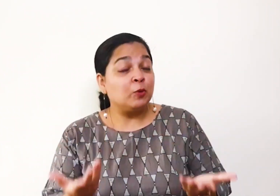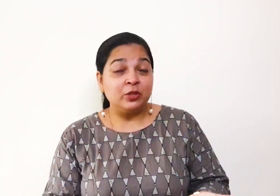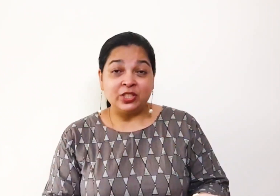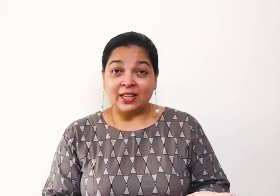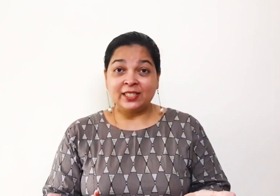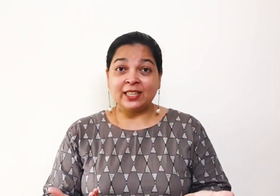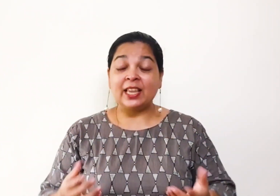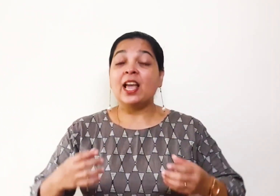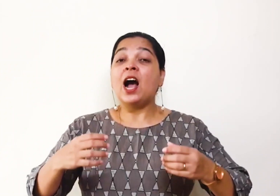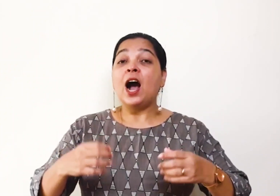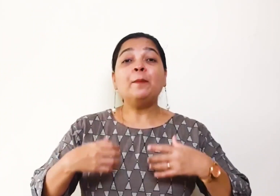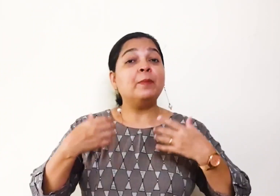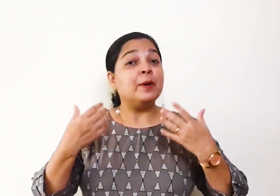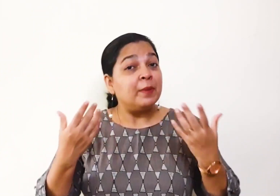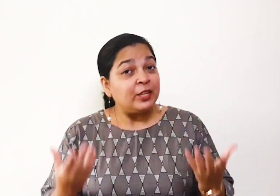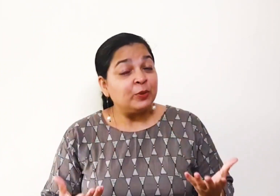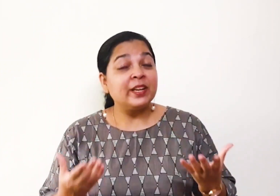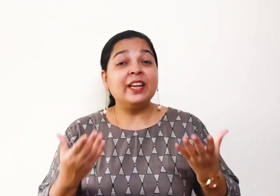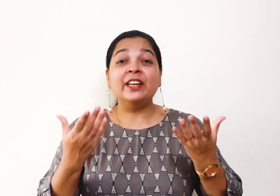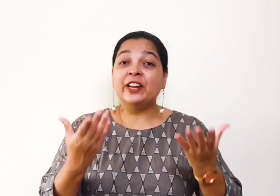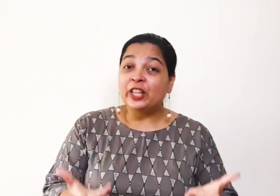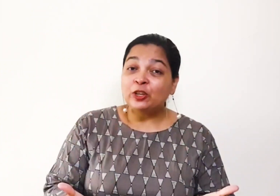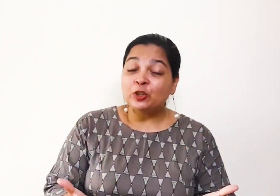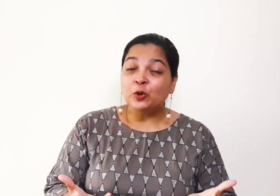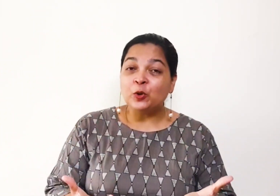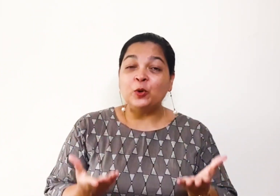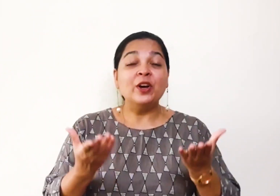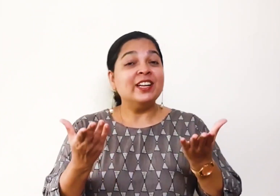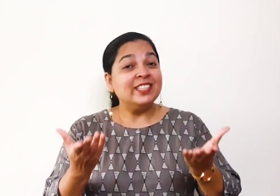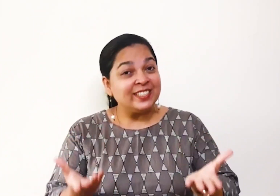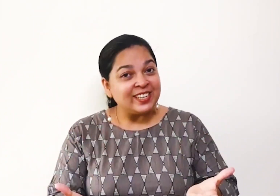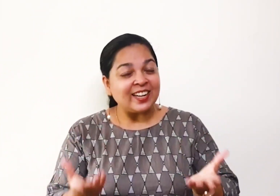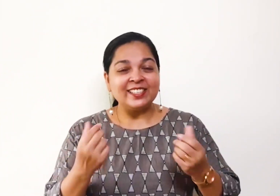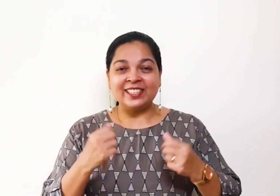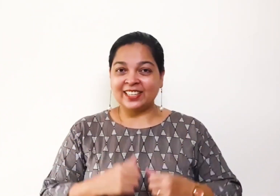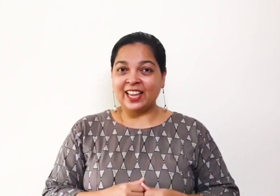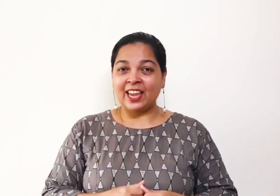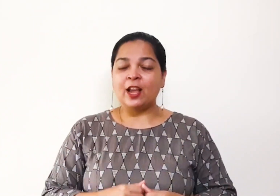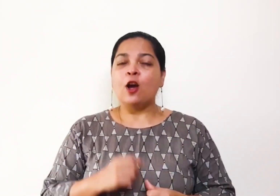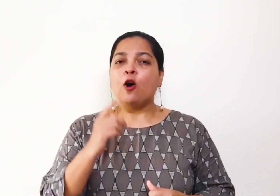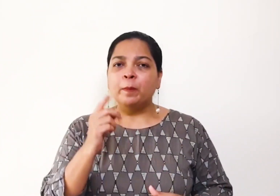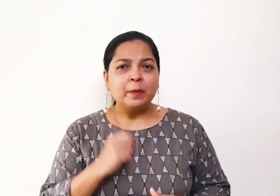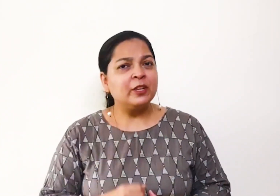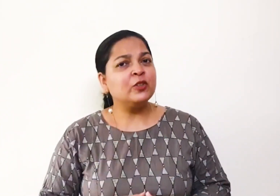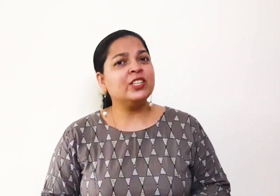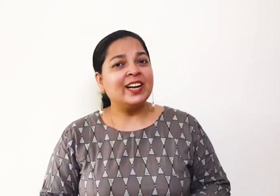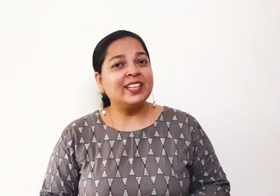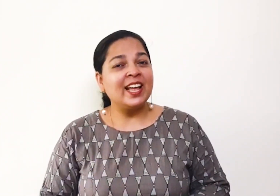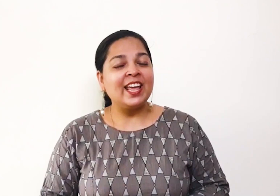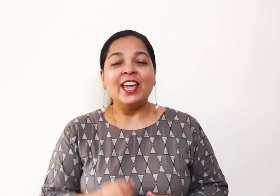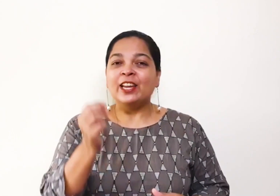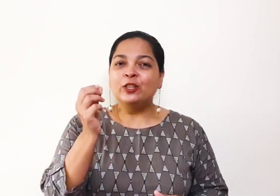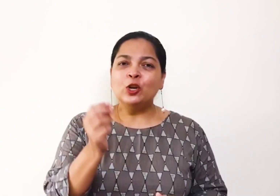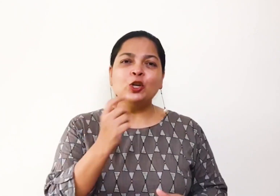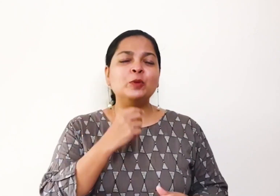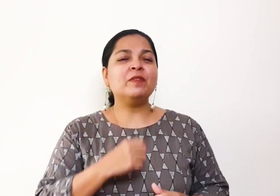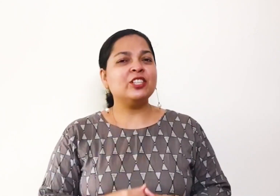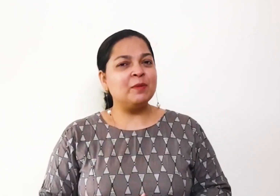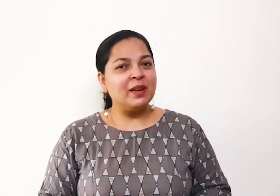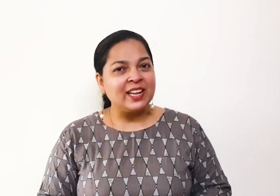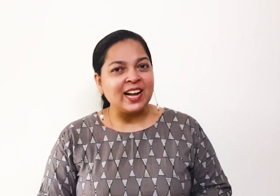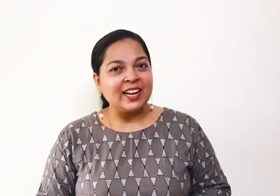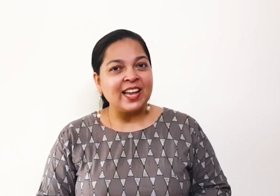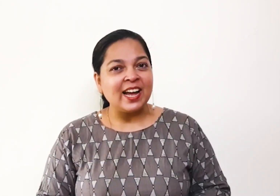परमेश्वरंक न्याय को जानी पारिबे परमेश्वरंक निर्देश को जानी पारिबे आउ परमेश्वर चाहन्ति जहाँ